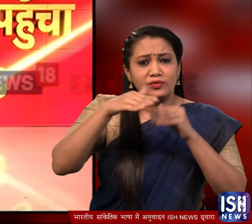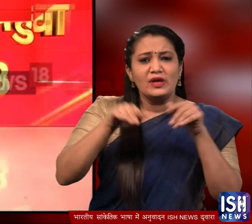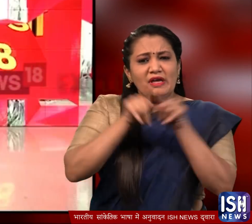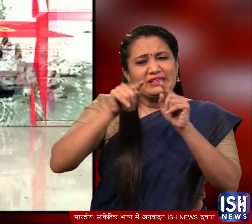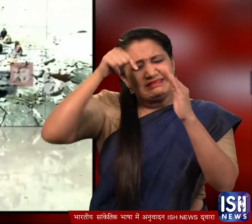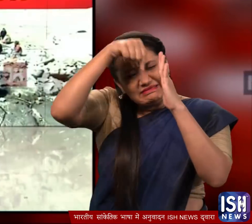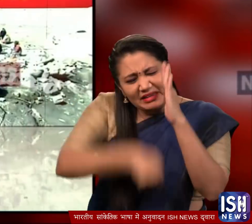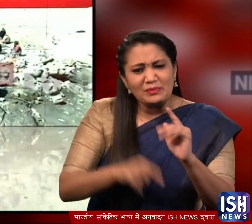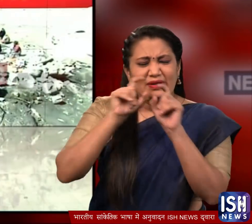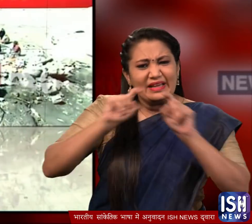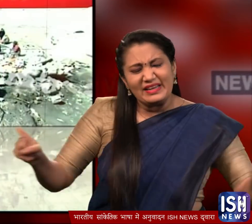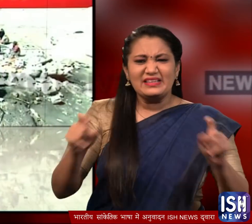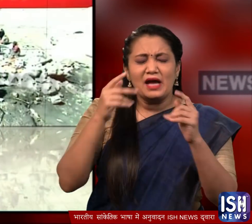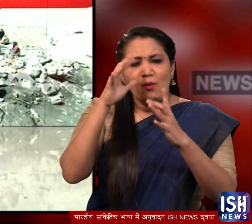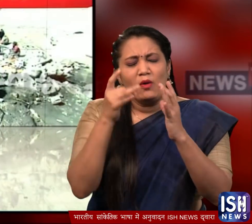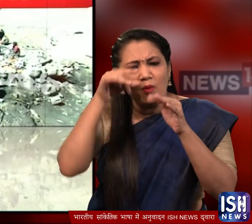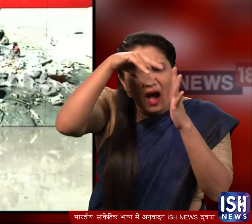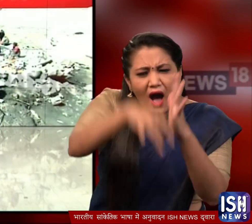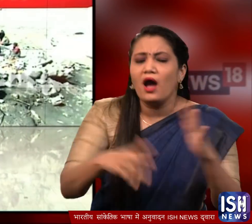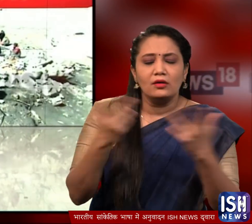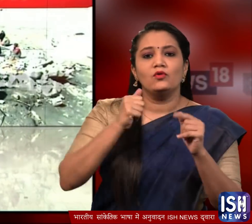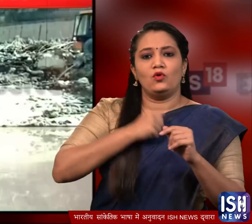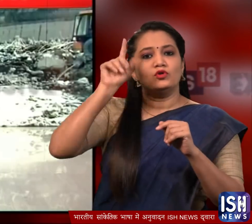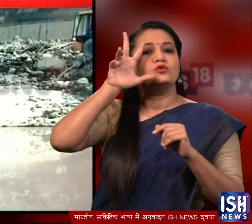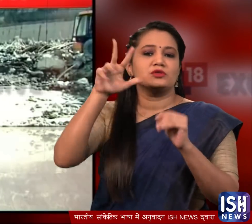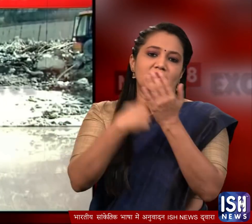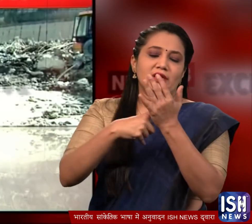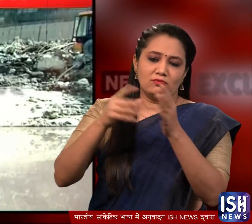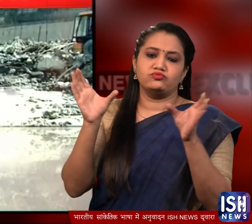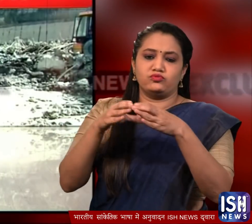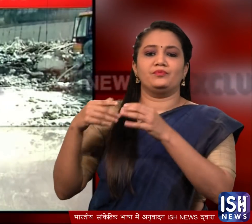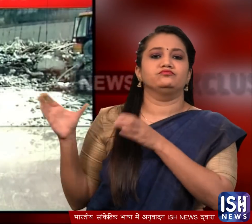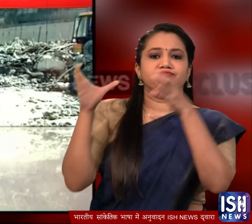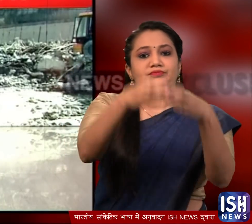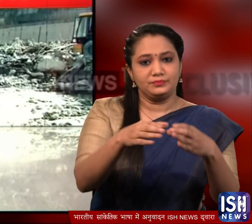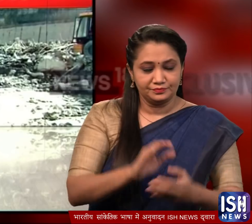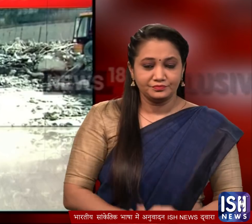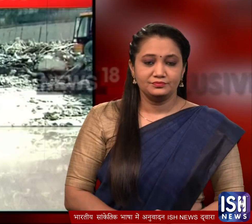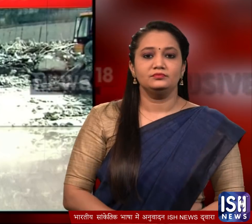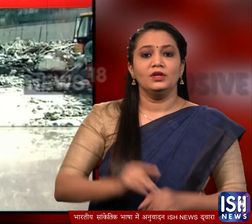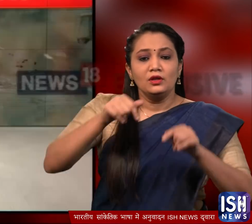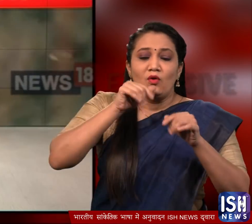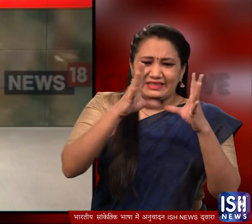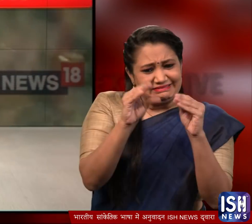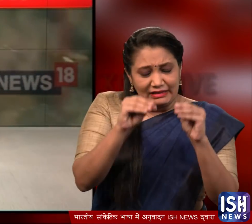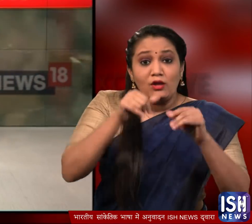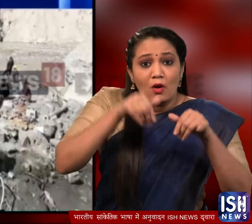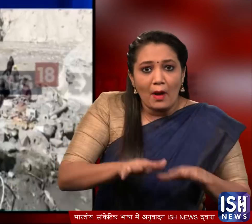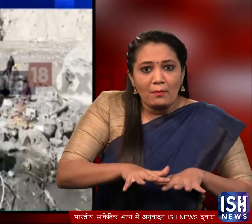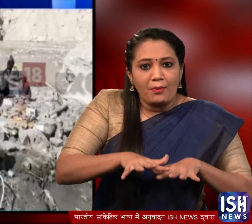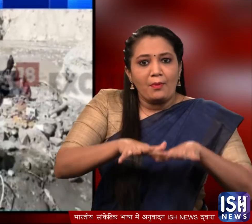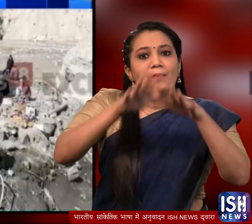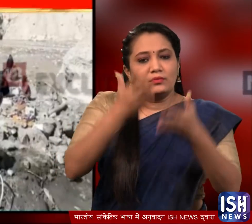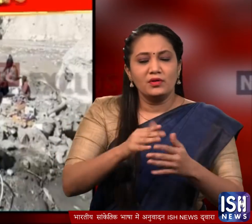को बारीकी से जानने के लिए ग्राउंड जीरो पर न्यूज़ 18 की टीम पहुंच गई। इस टनल में कीचड़ तो पहले से ही था, लेकिन अब पानी और बढ़ने लगा है, जिस वजह